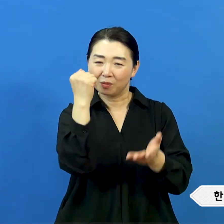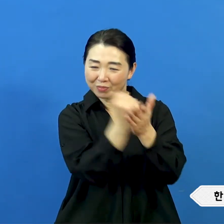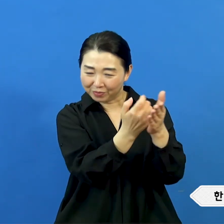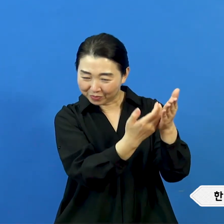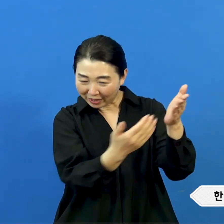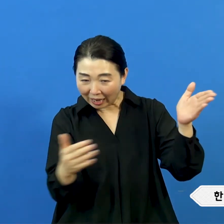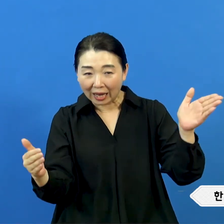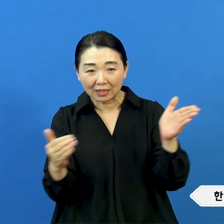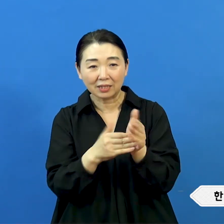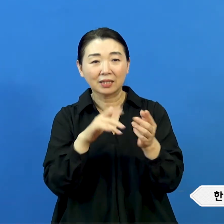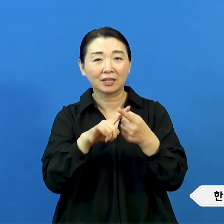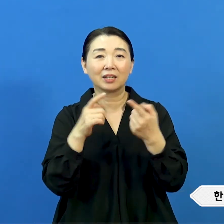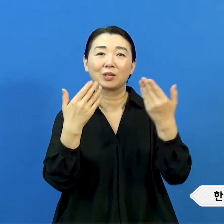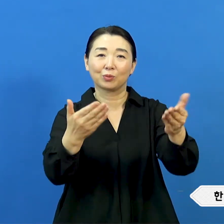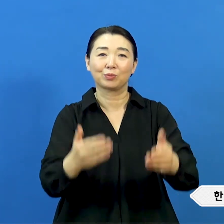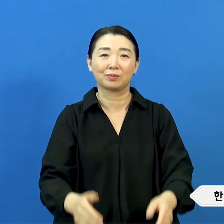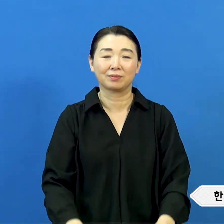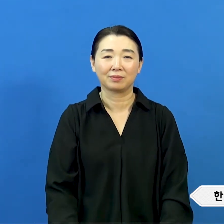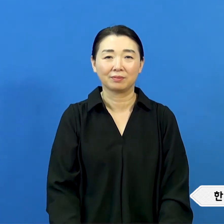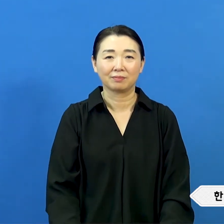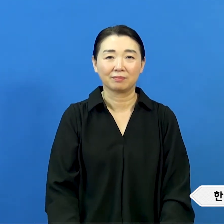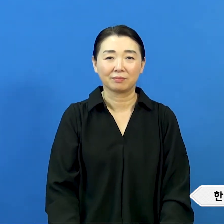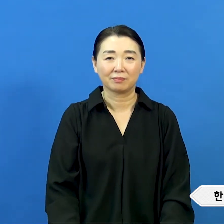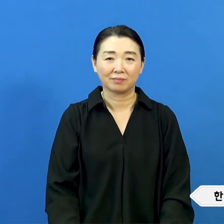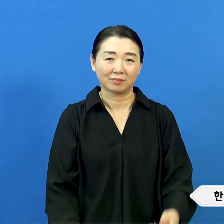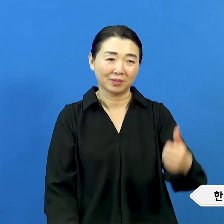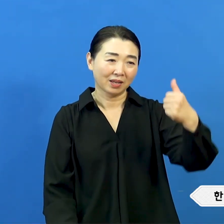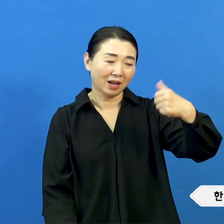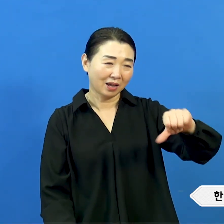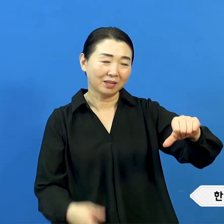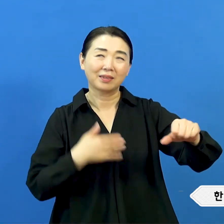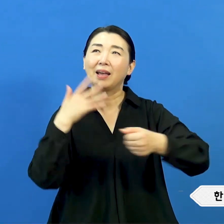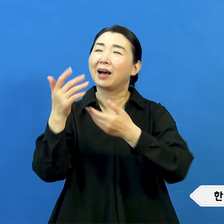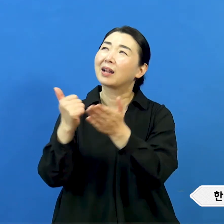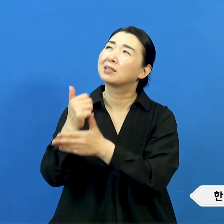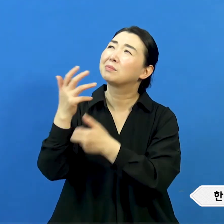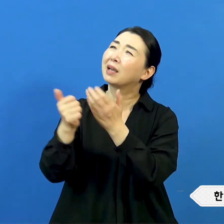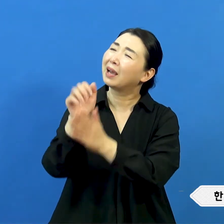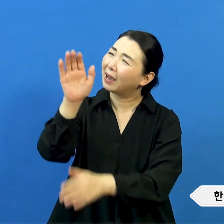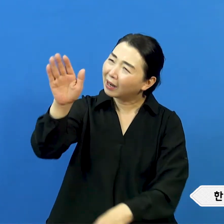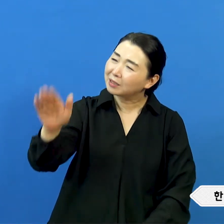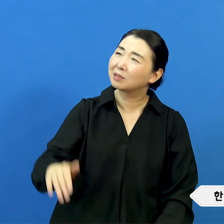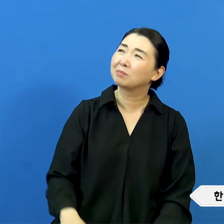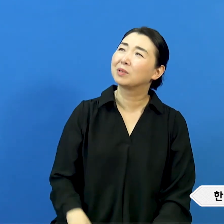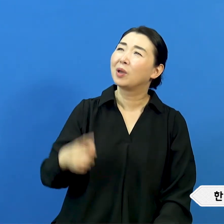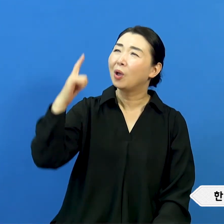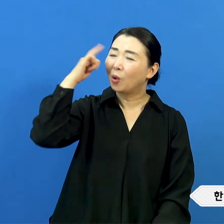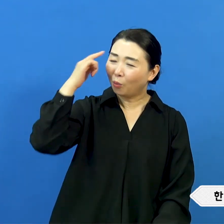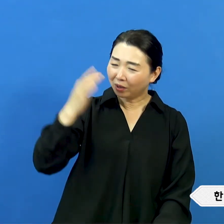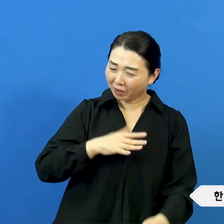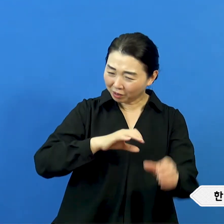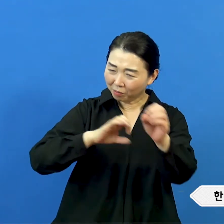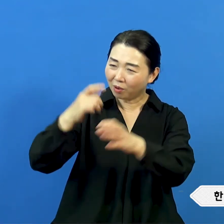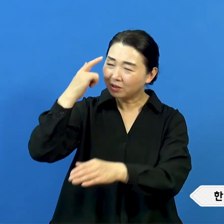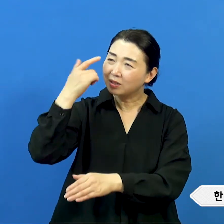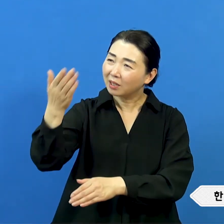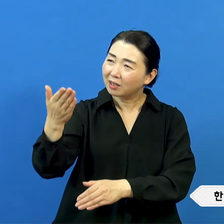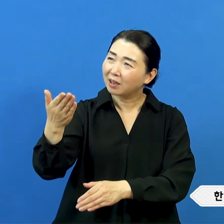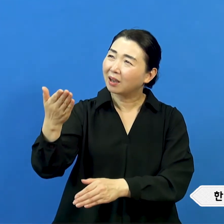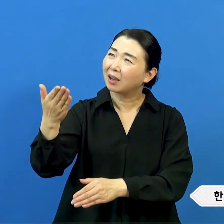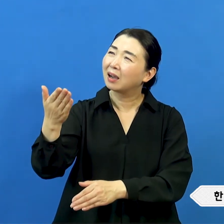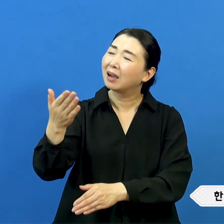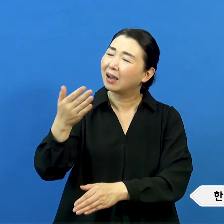흘리기까지 그렇게 하게 하셨지 않습니까? 아들이 나의 하나님 어찌하여 나를 버리시나이까